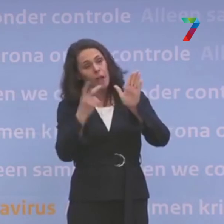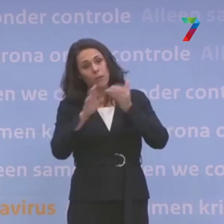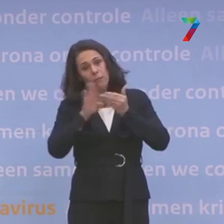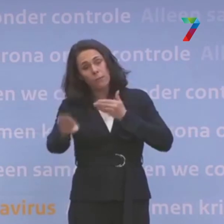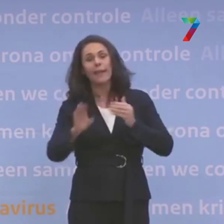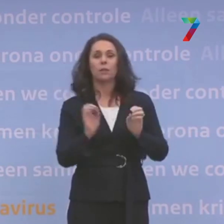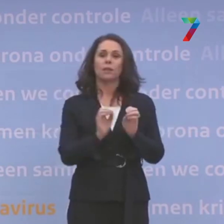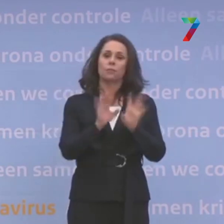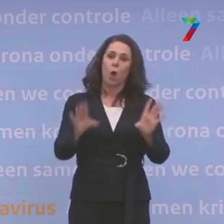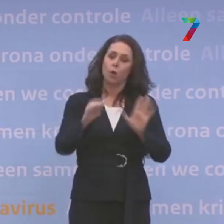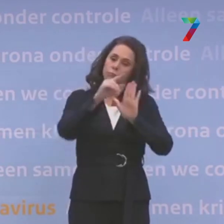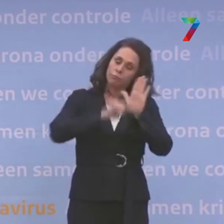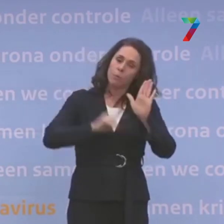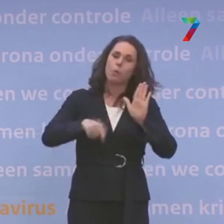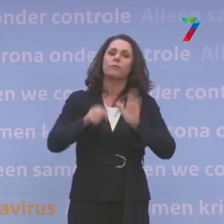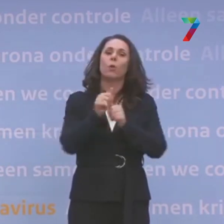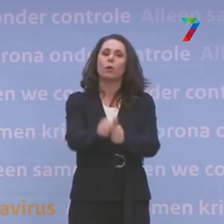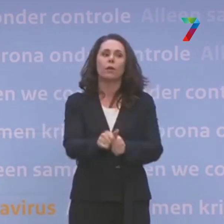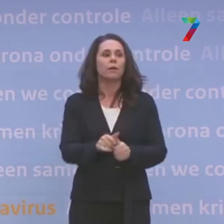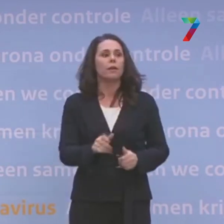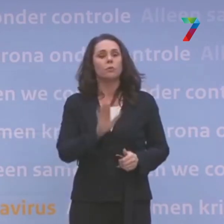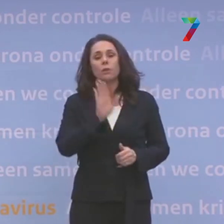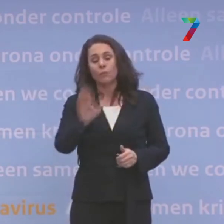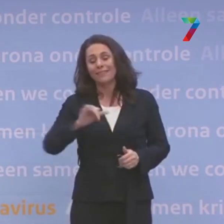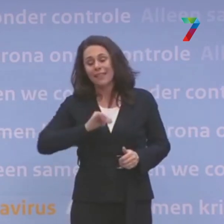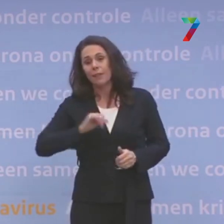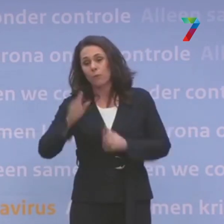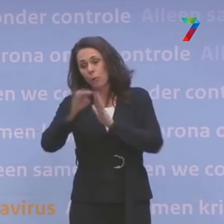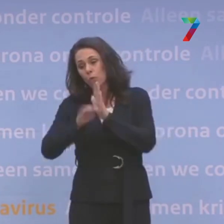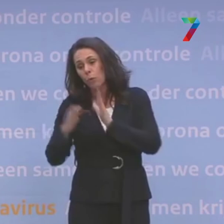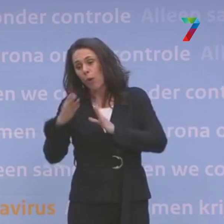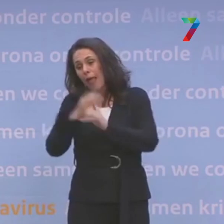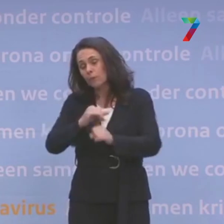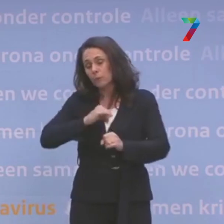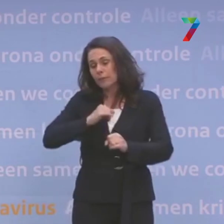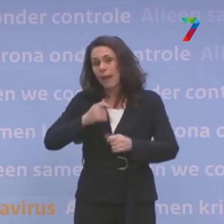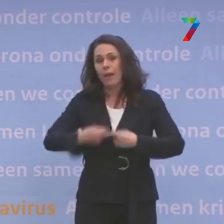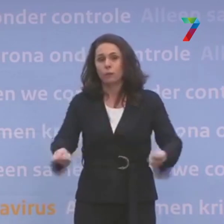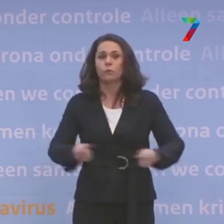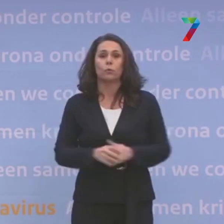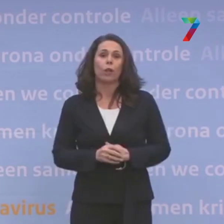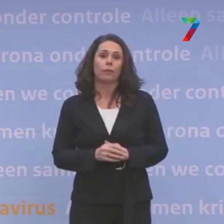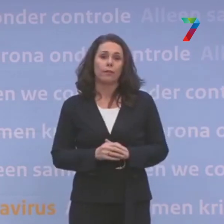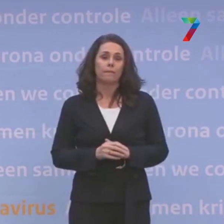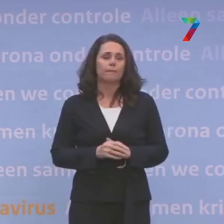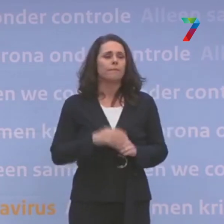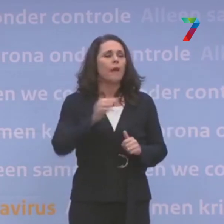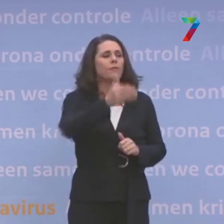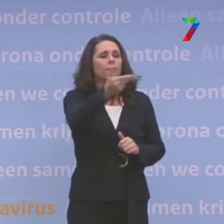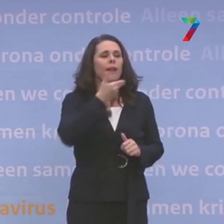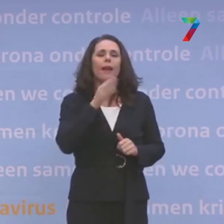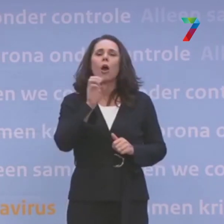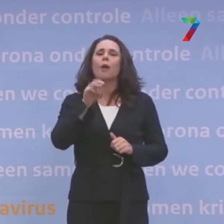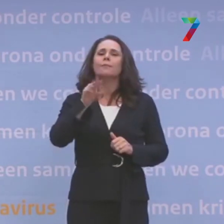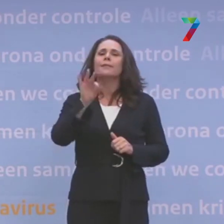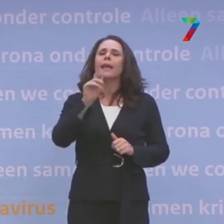voorwaarden houden. En dan helpt hen zo'n protocol om dat ook in te vullen. Een andere is, in het